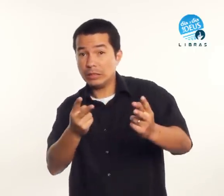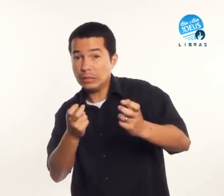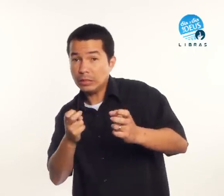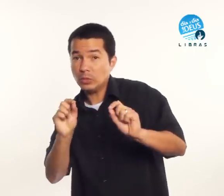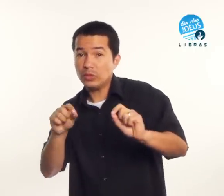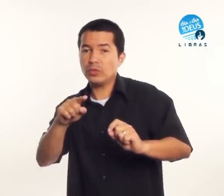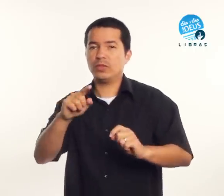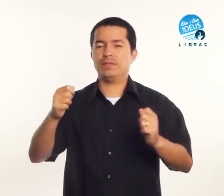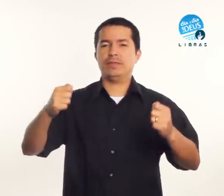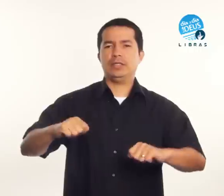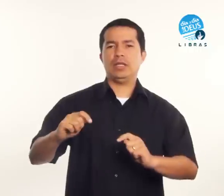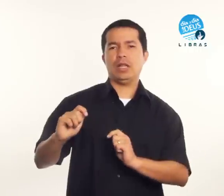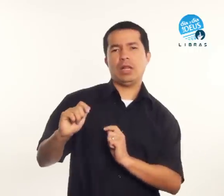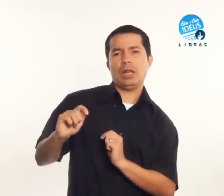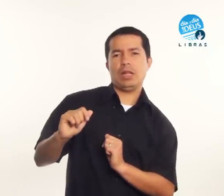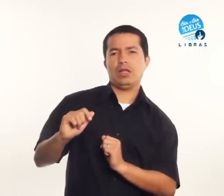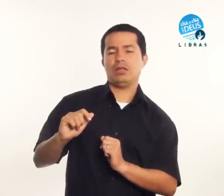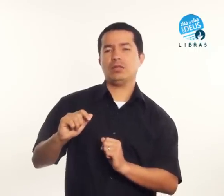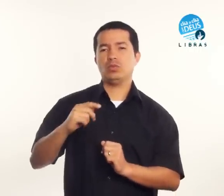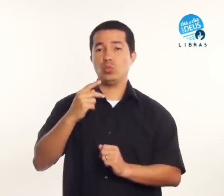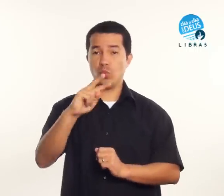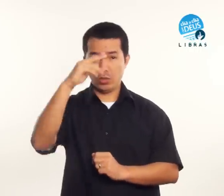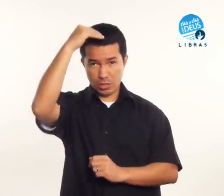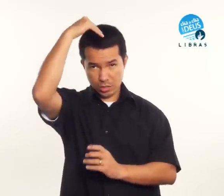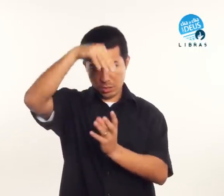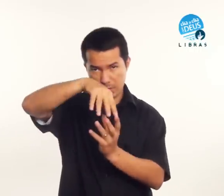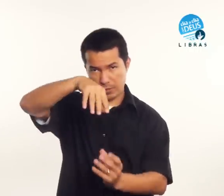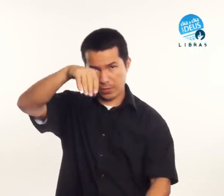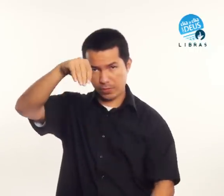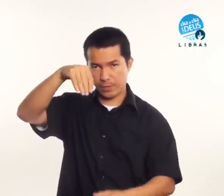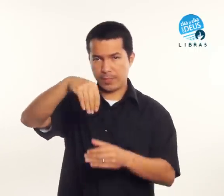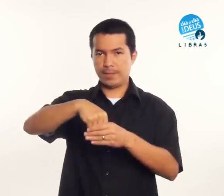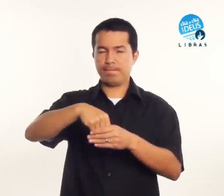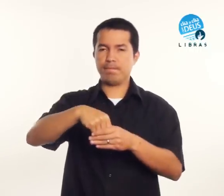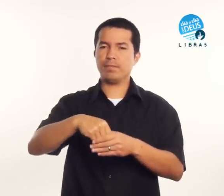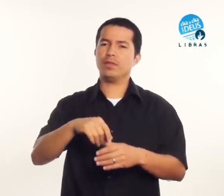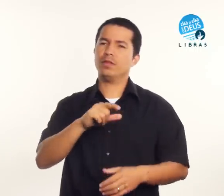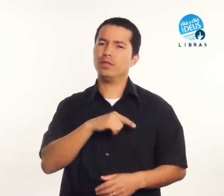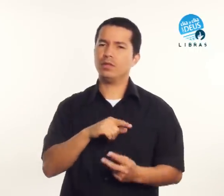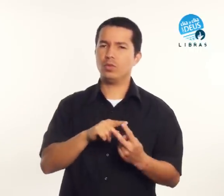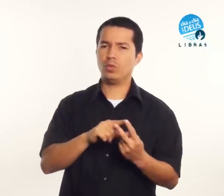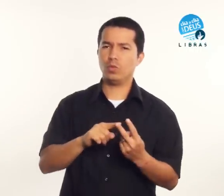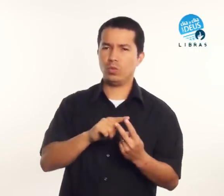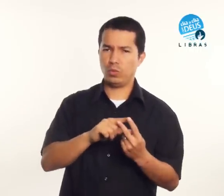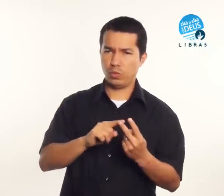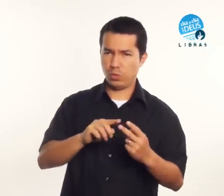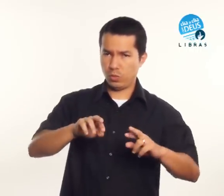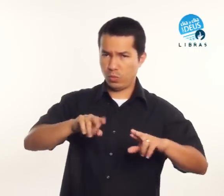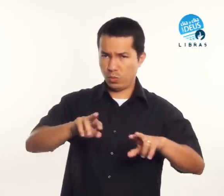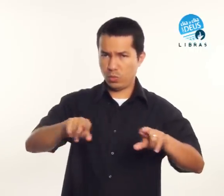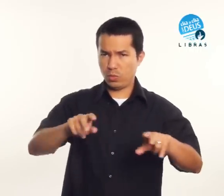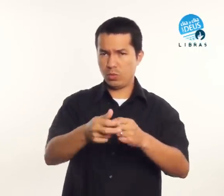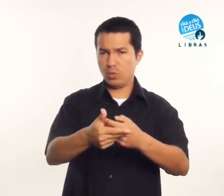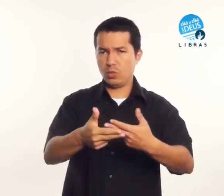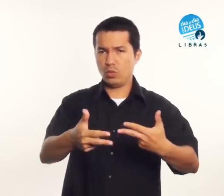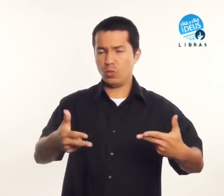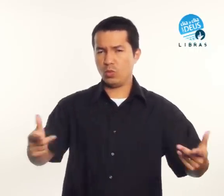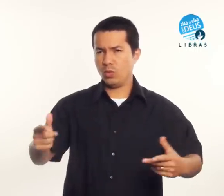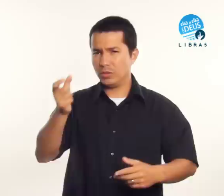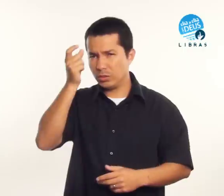as tentações dentro da nossa alma. Existem duas ferramentas que o inimigo trabalha todo